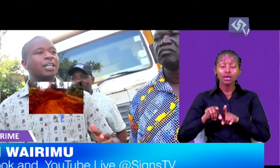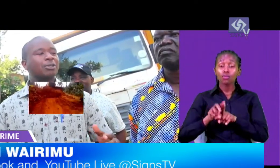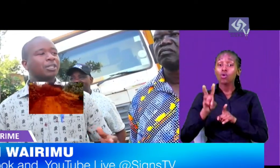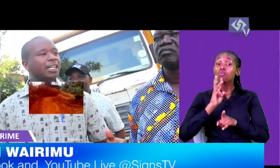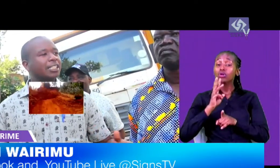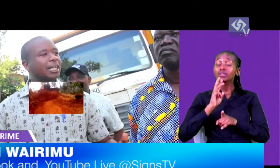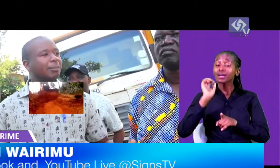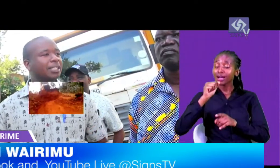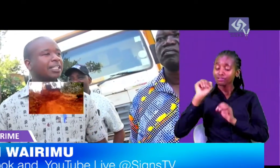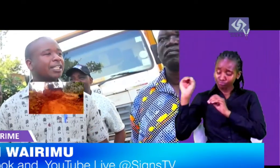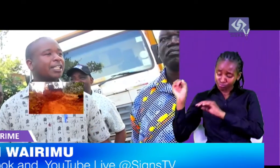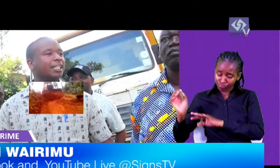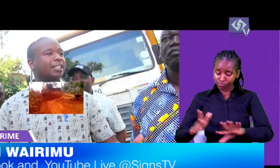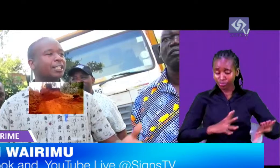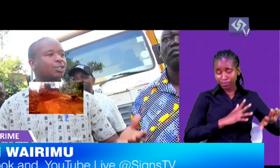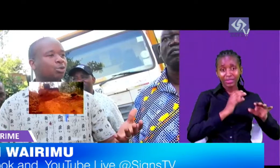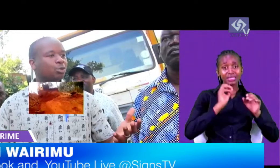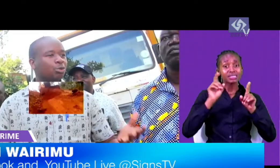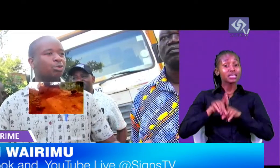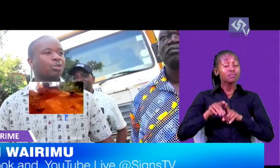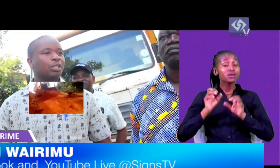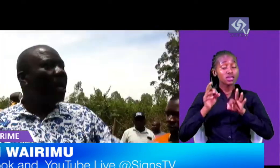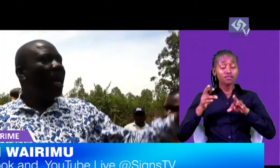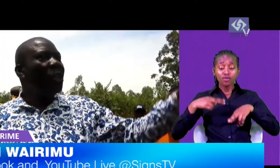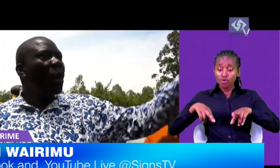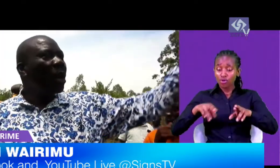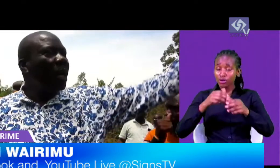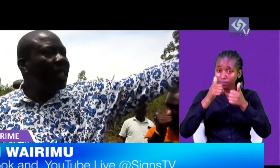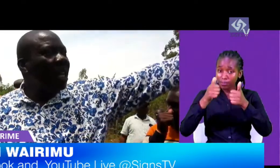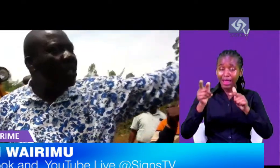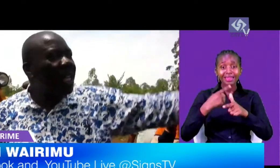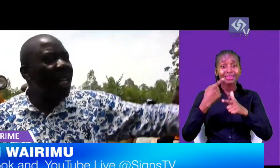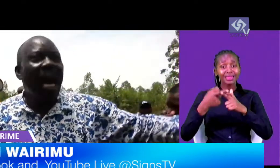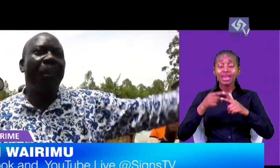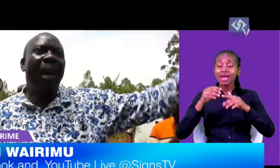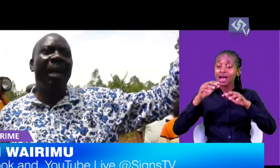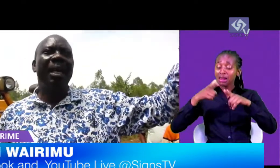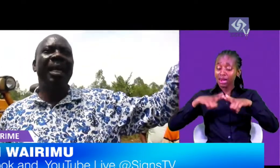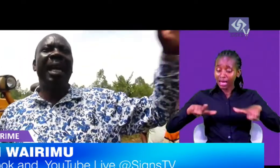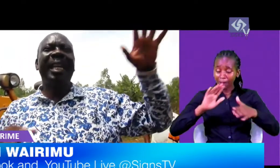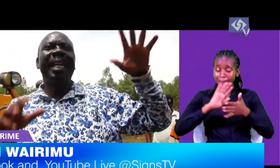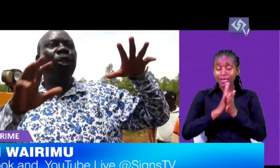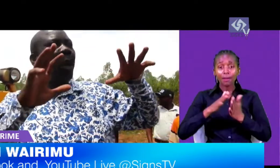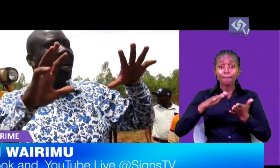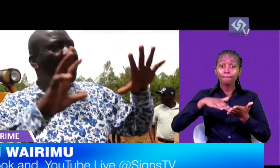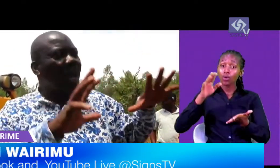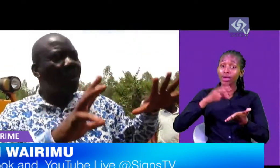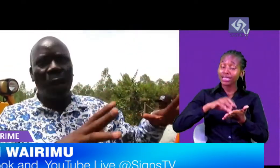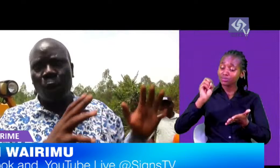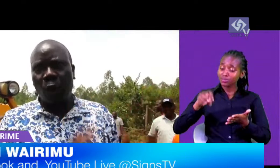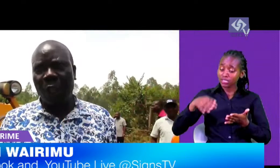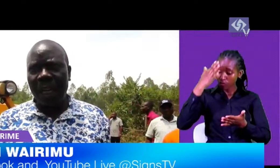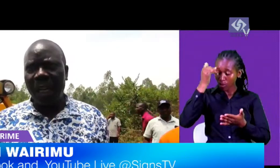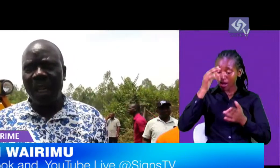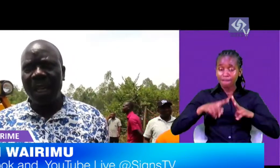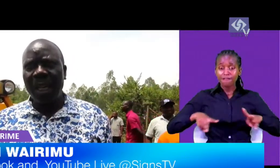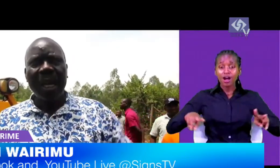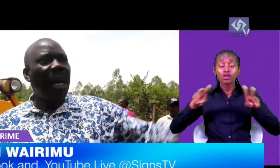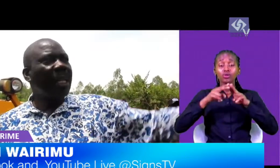value ya shamba iende juu. Najua sehemu zingine hapa inahitaji tuweke maramu ya kutosha. Hasa